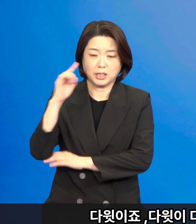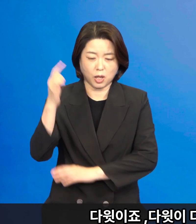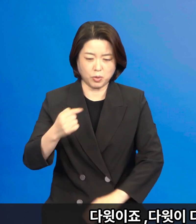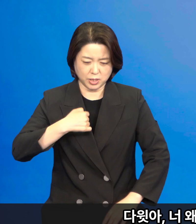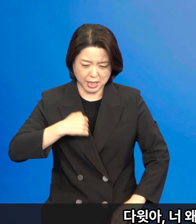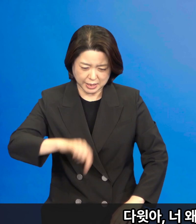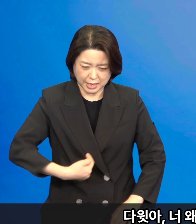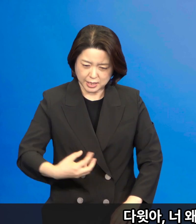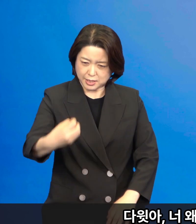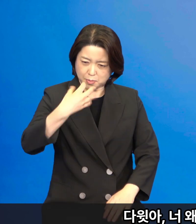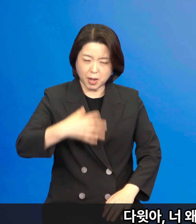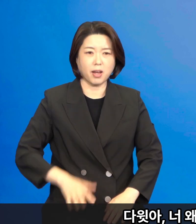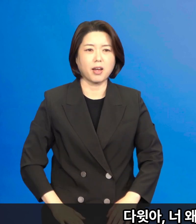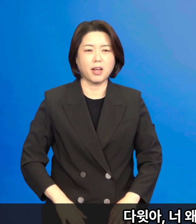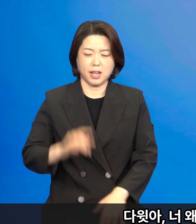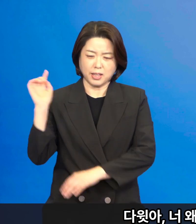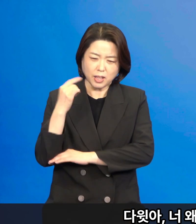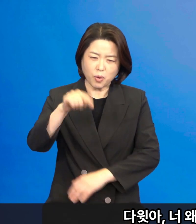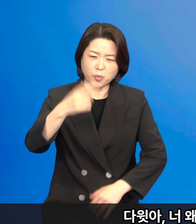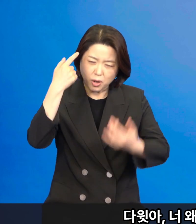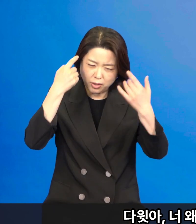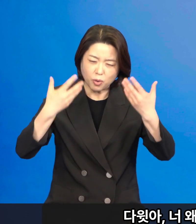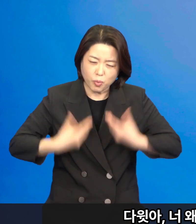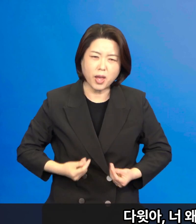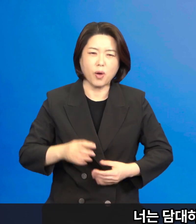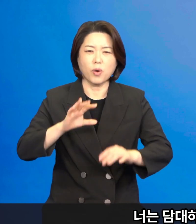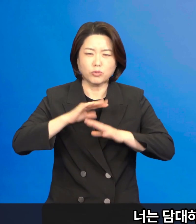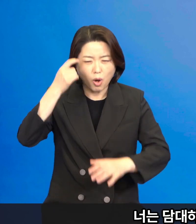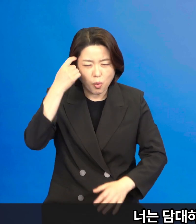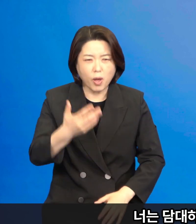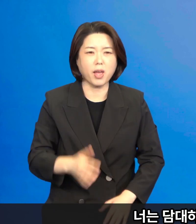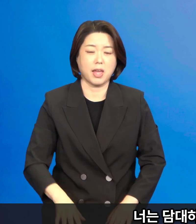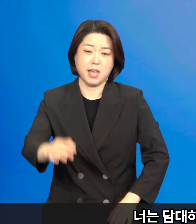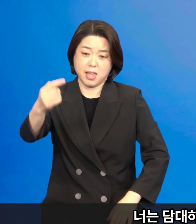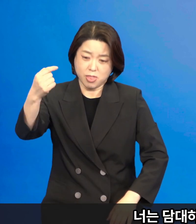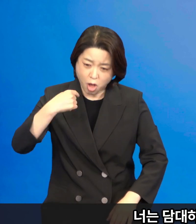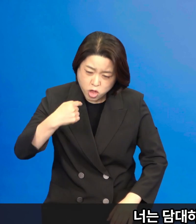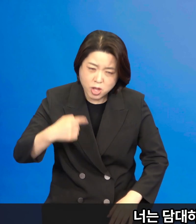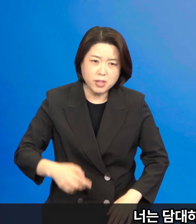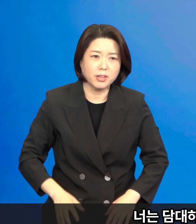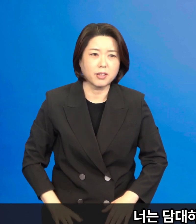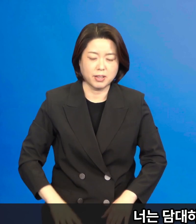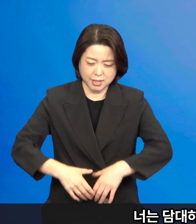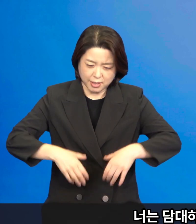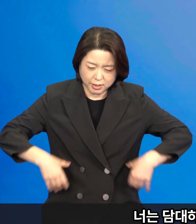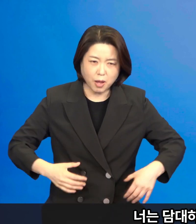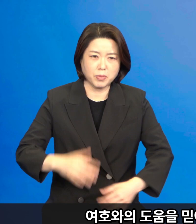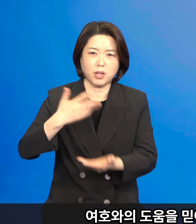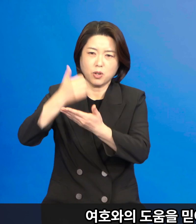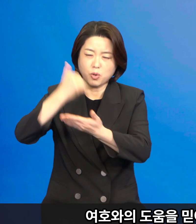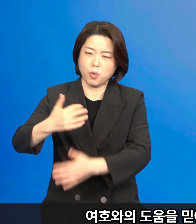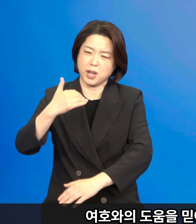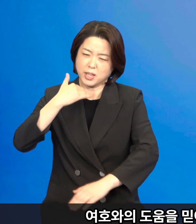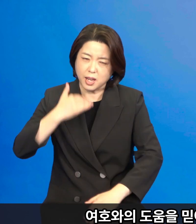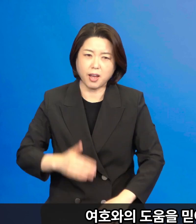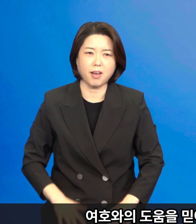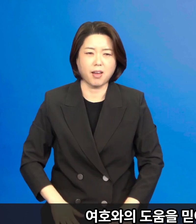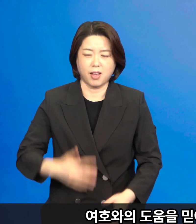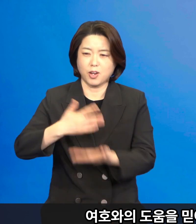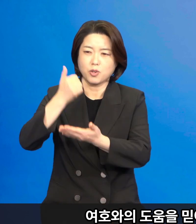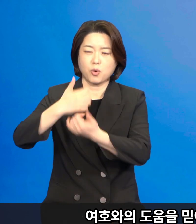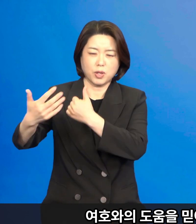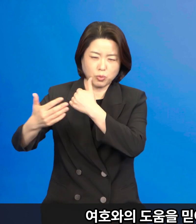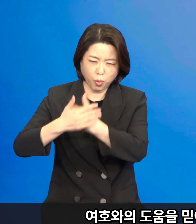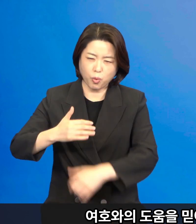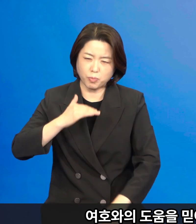얘기하고 있어요. 다윗아, 너 왜 낭망하냐, 두려워하느냐? 너는 담대하라. 여호와를 기다리라. 여호와의 도움을